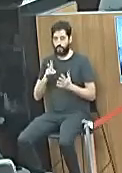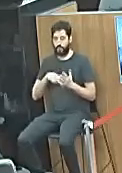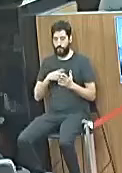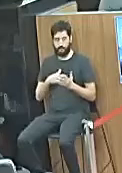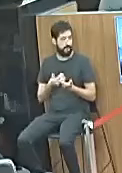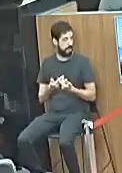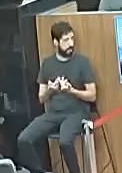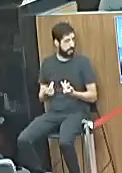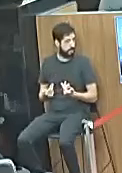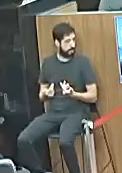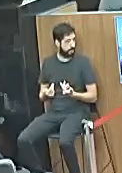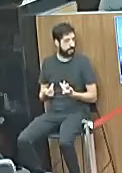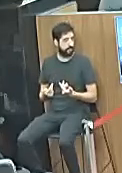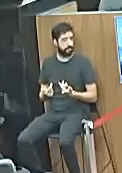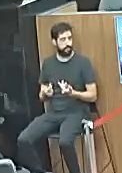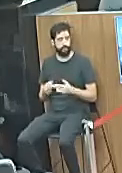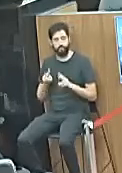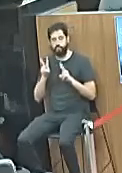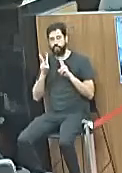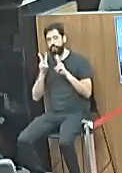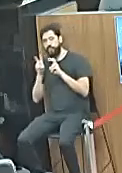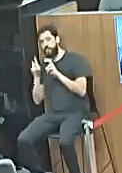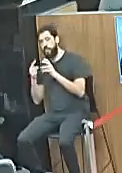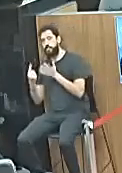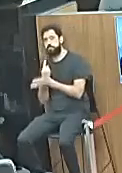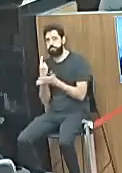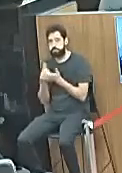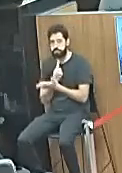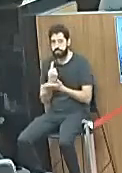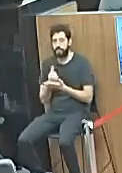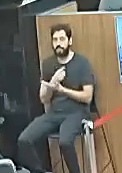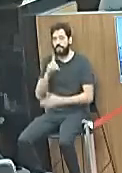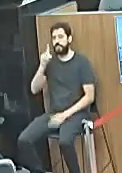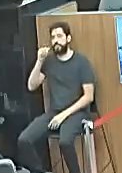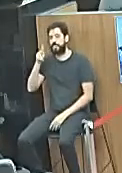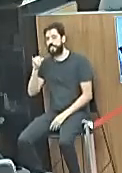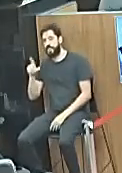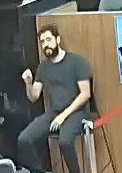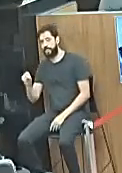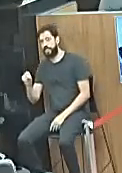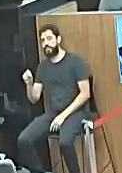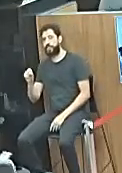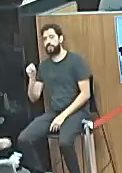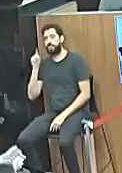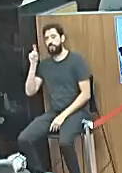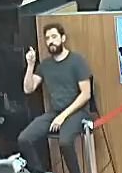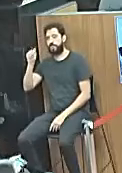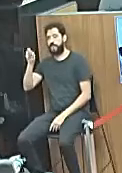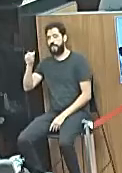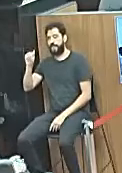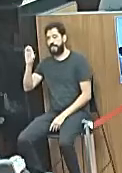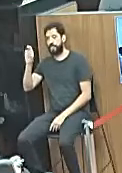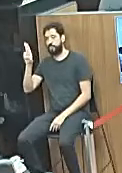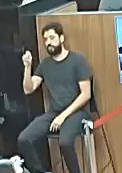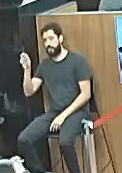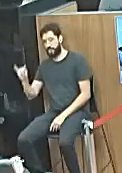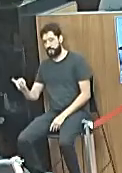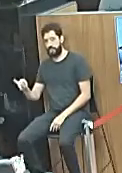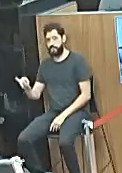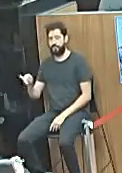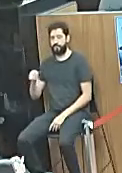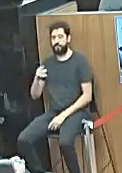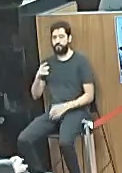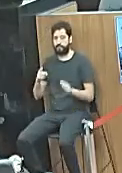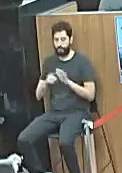algumas alguns questionamentos que as pessoas estão fazendo o danilo borges de araçuaí questiona o doutor